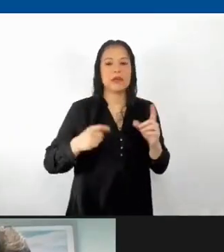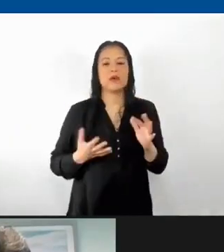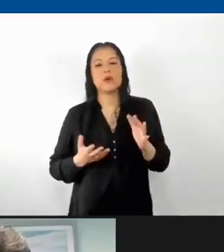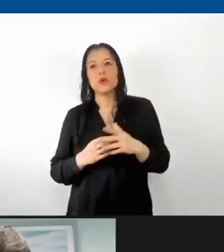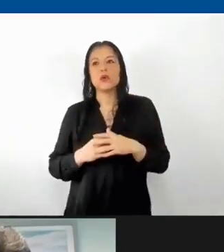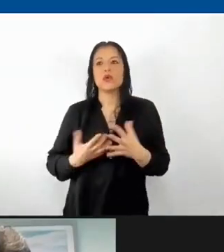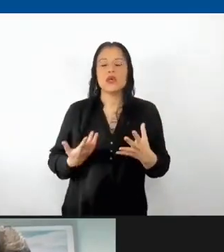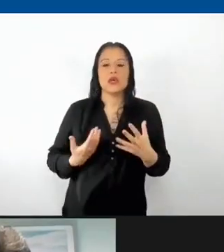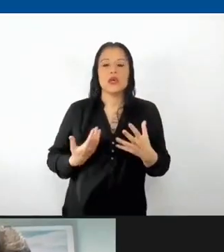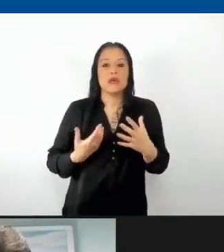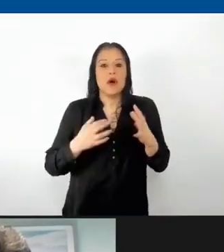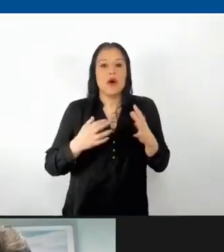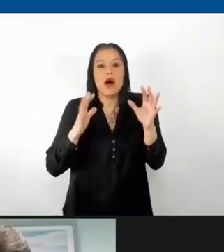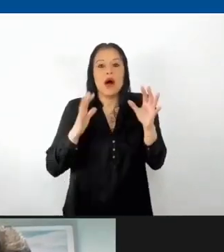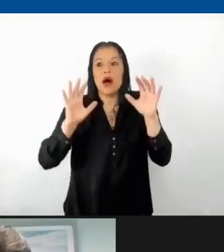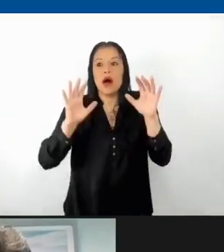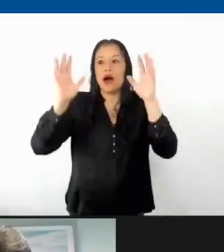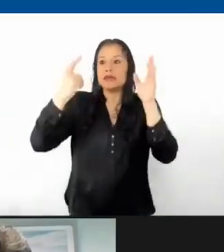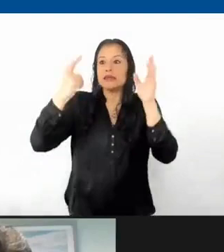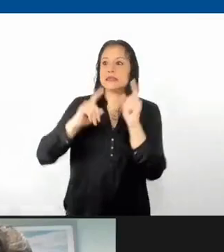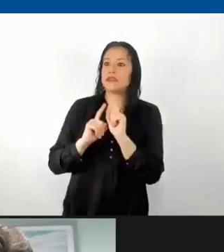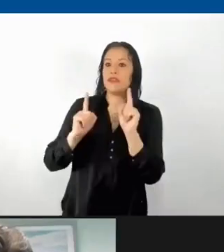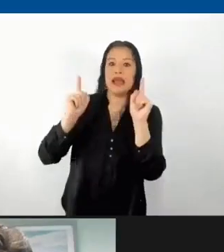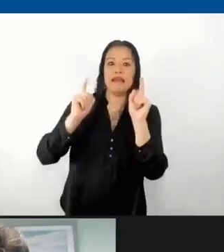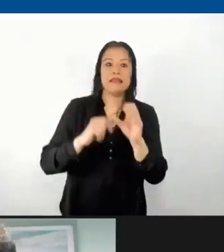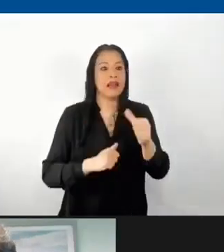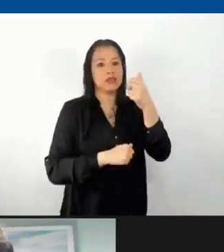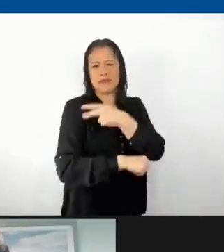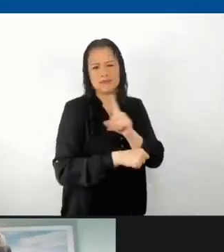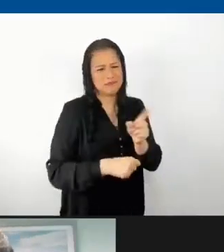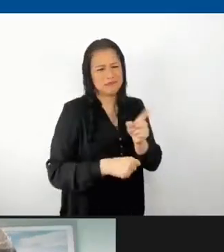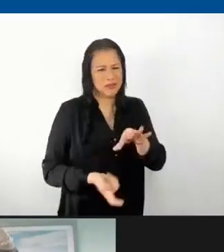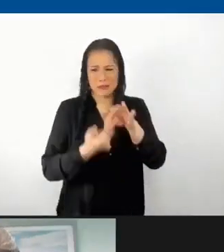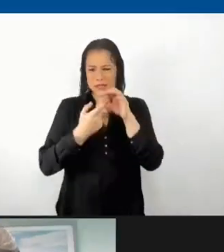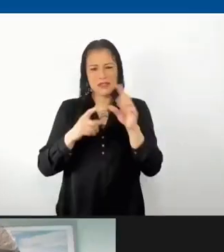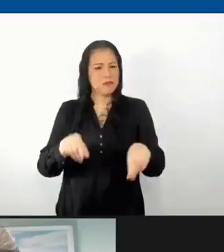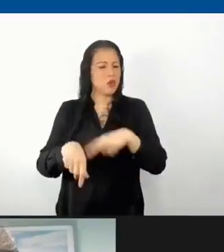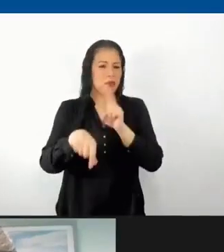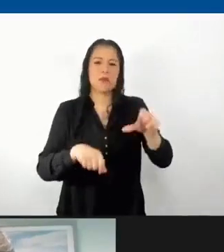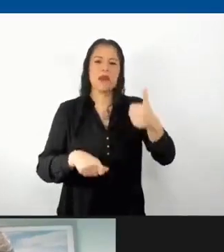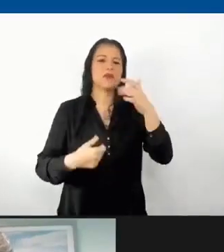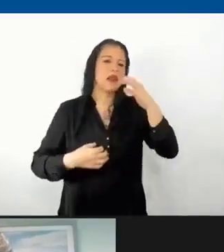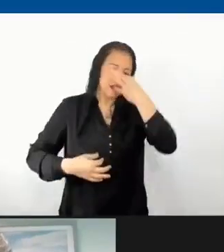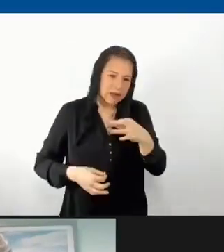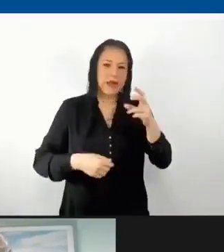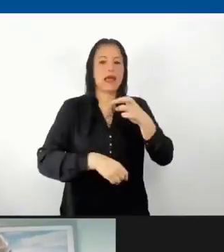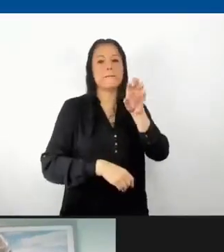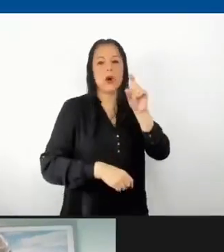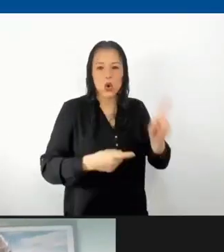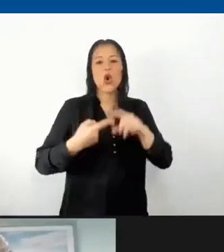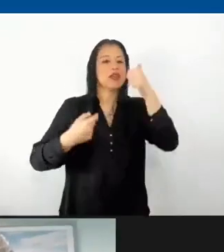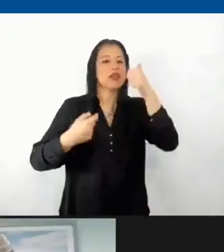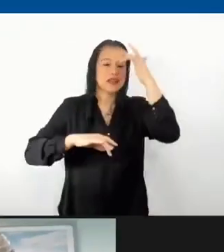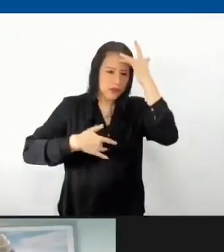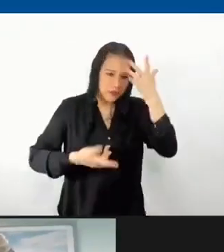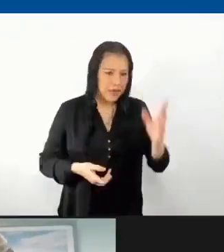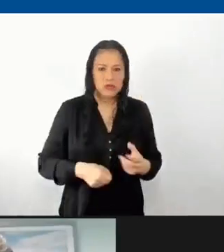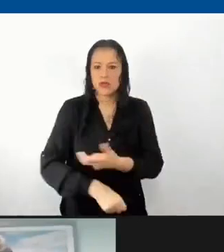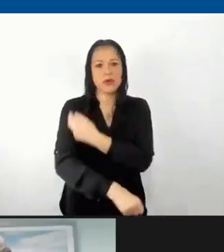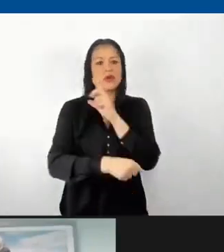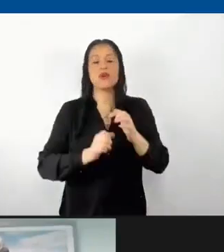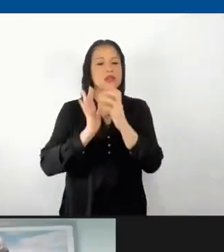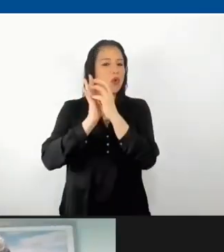aura mágica a esta vacuna. ¿Es especial? No, esta es una vacuna como la de la gripe, la de la polio, el sarampión, es una vacuna contra un virus